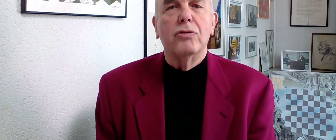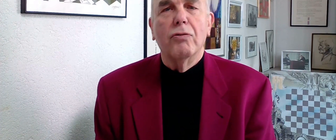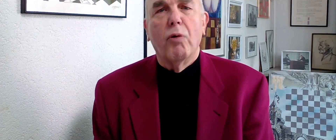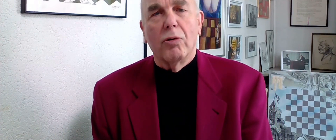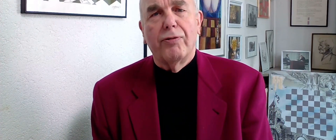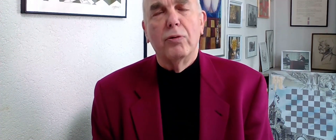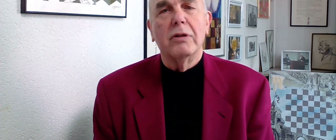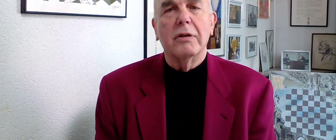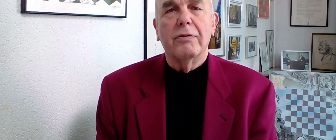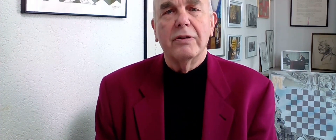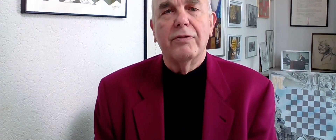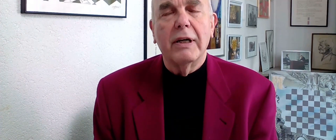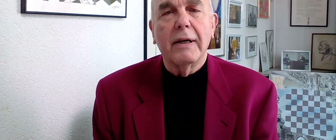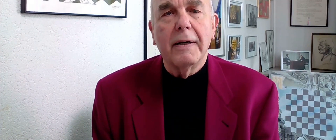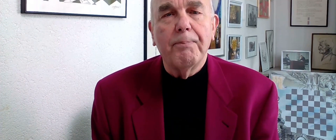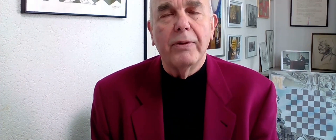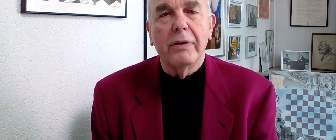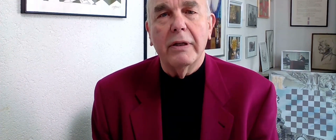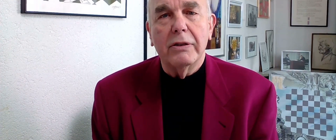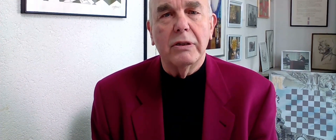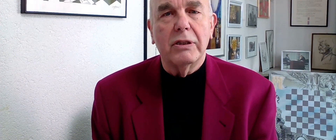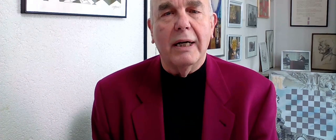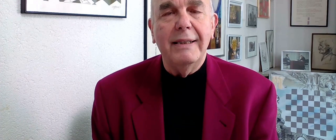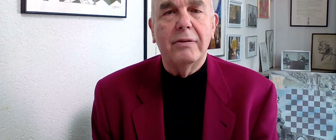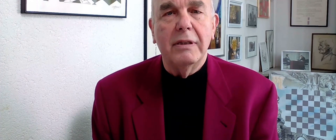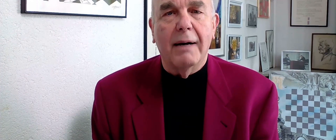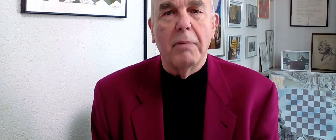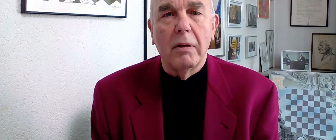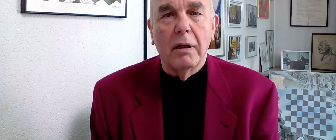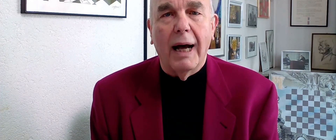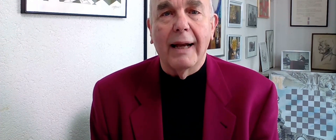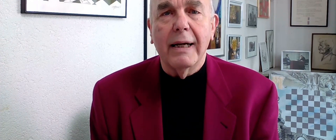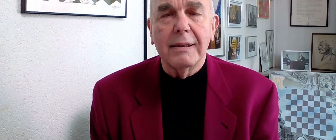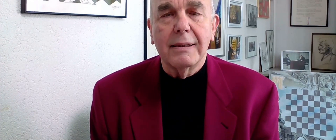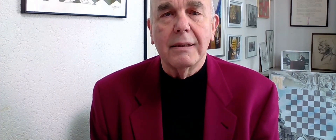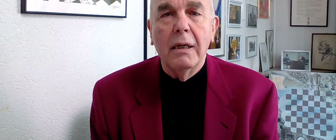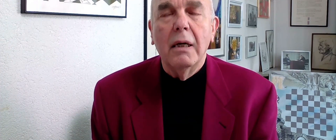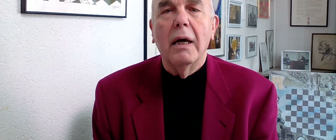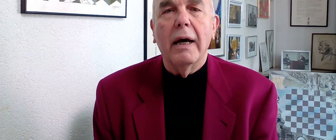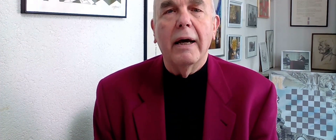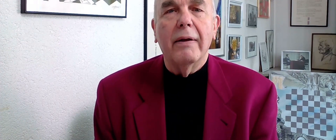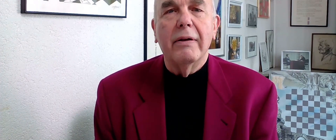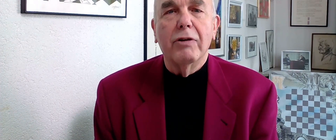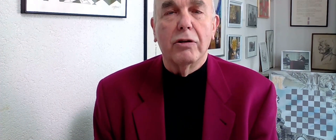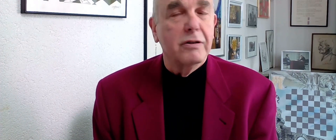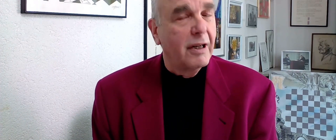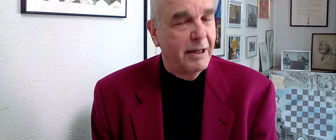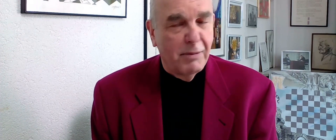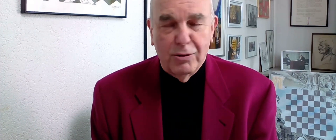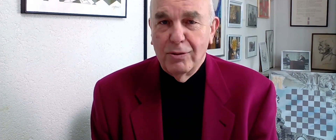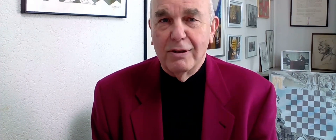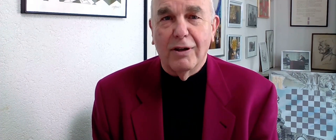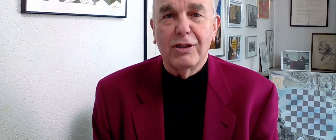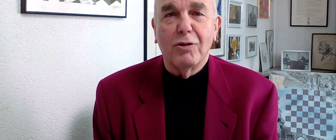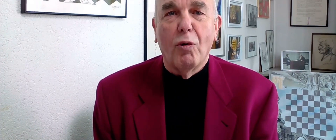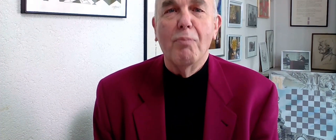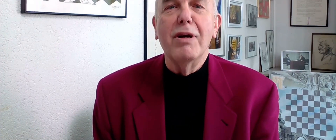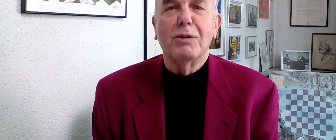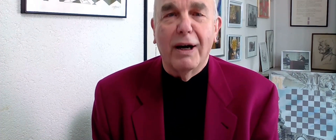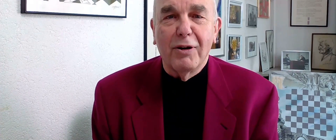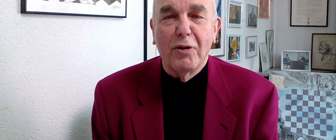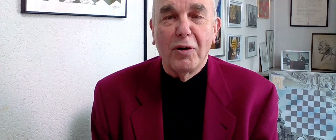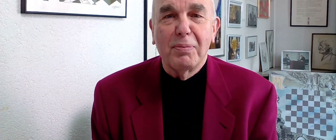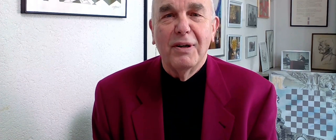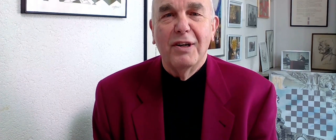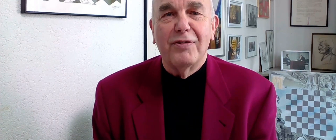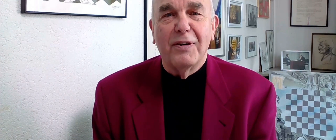met de woordvoerder van die vereniging. Dat is Saïd Jamal Alias. En we kunnen het alleen maar doen dankzij de